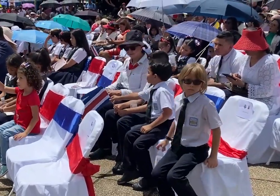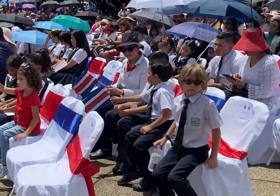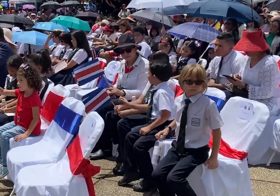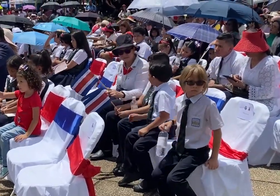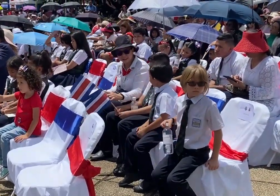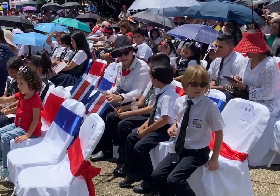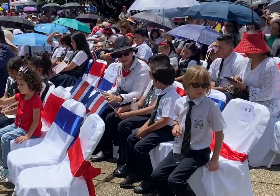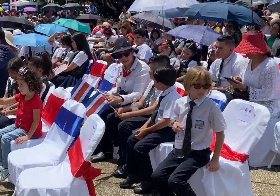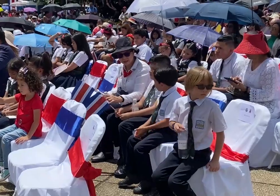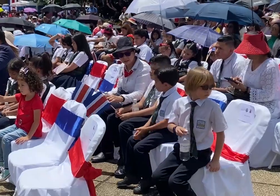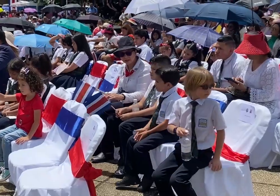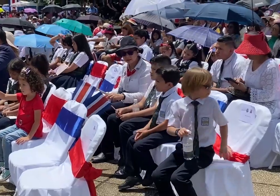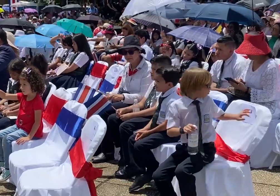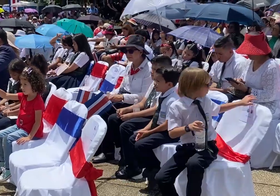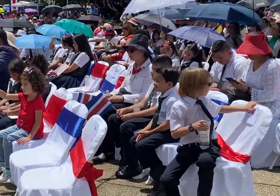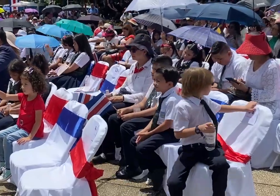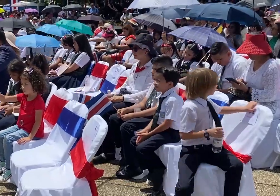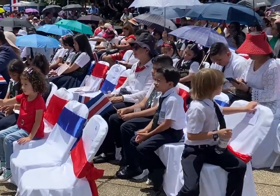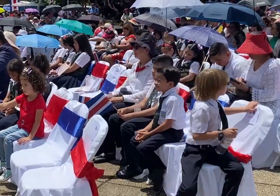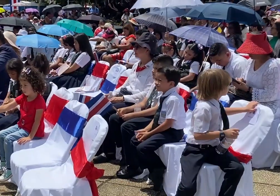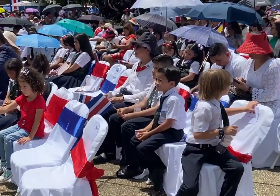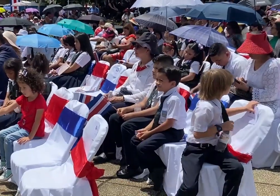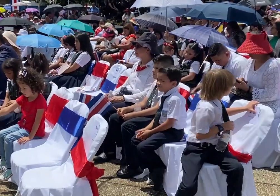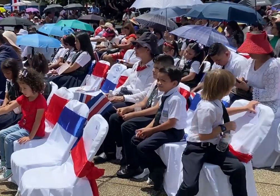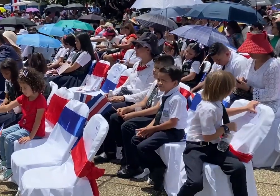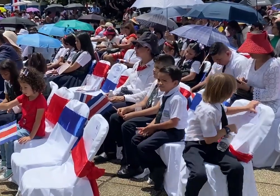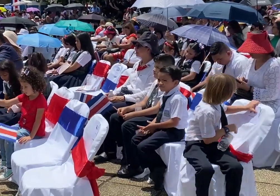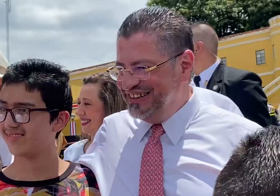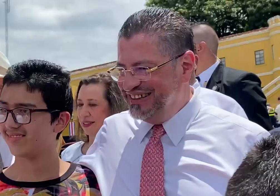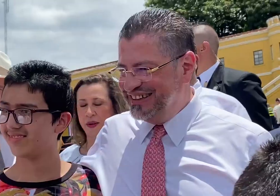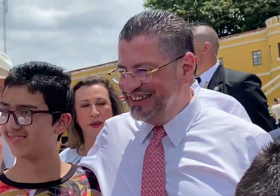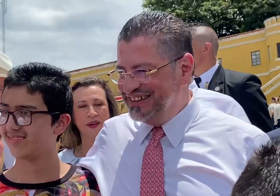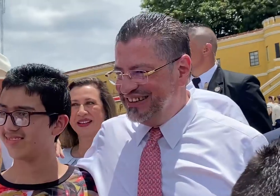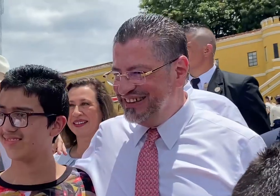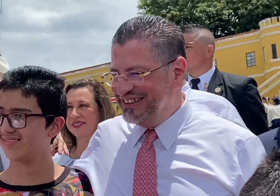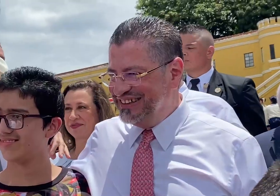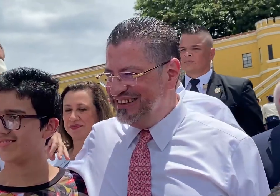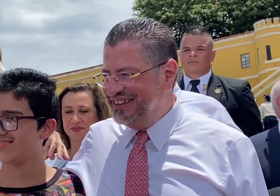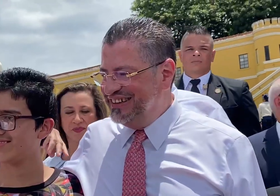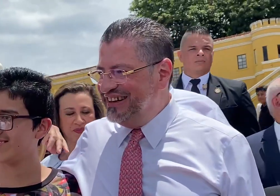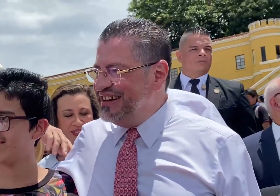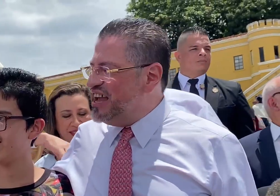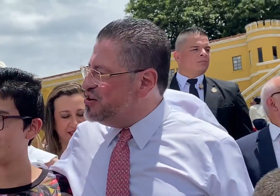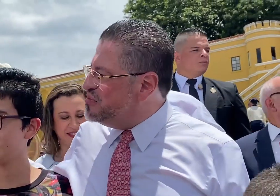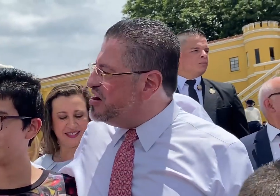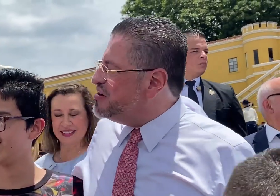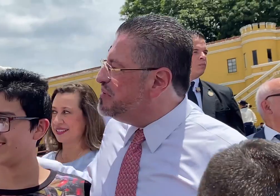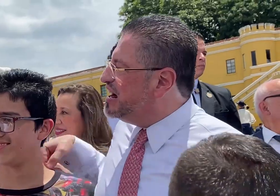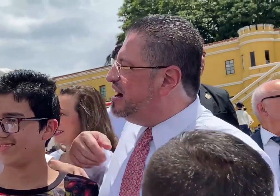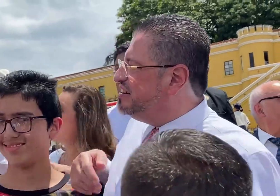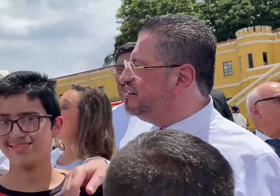y todas juntas, debemos defender la libertad. Ya